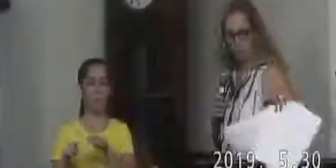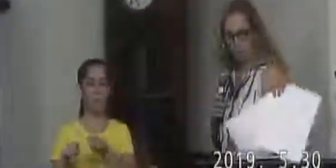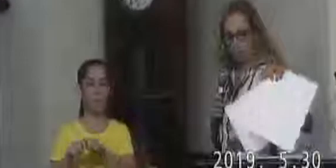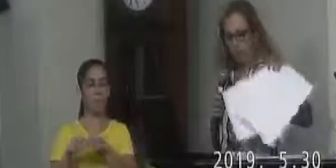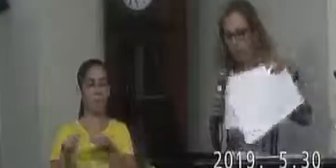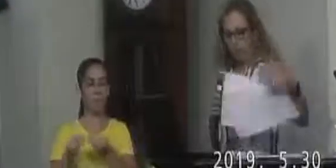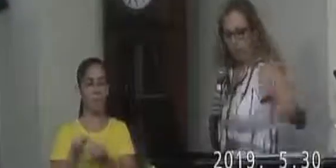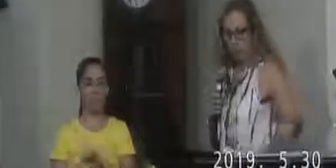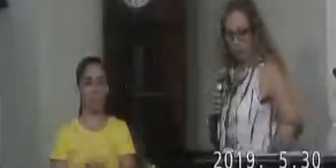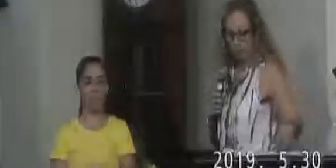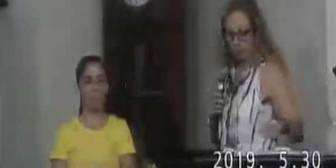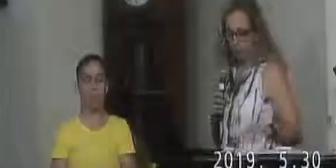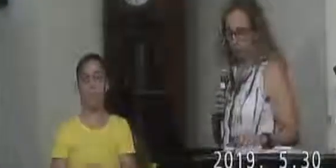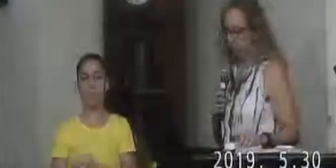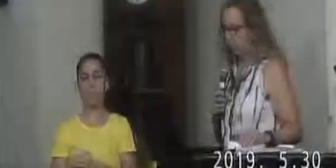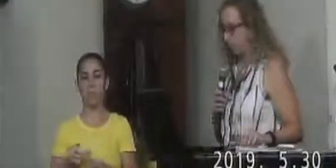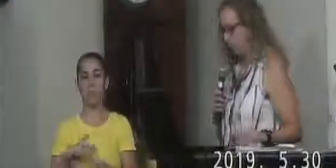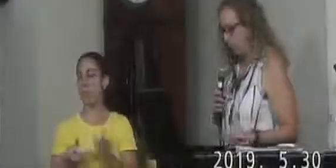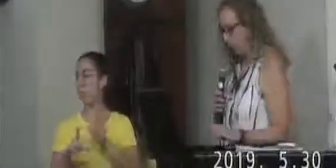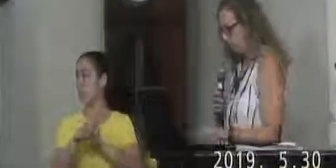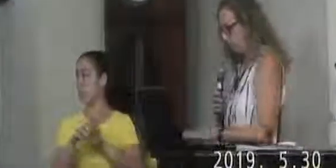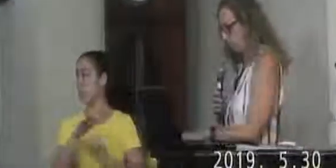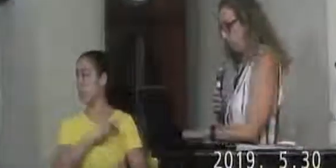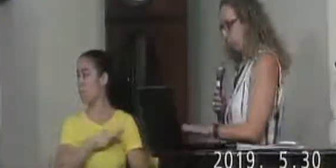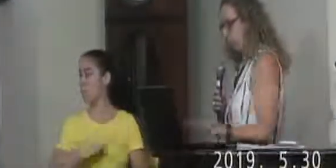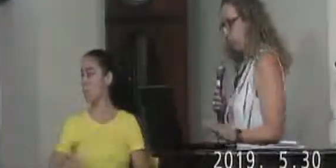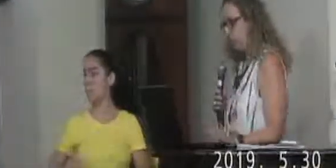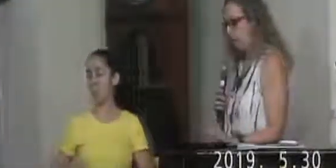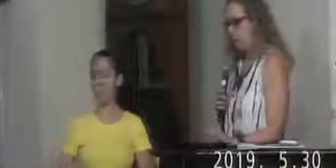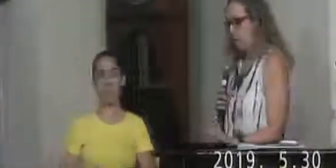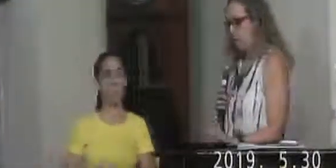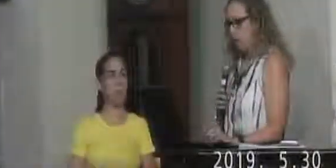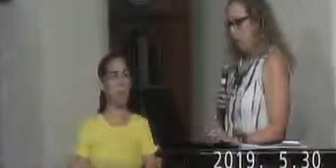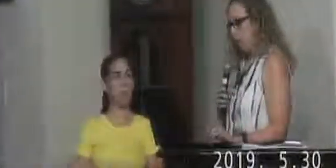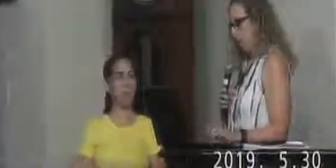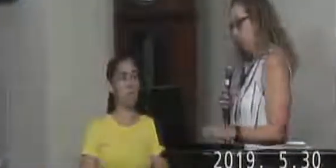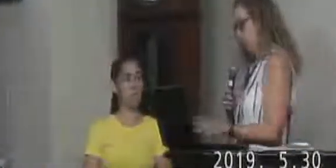Fiscal e a Constituição Federal.